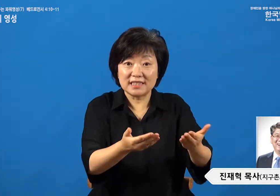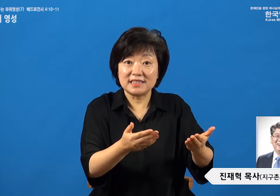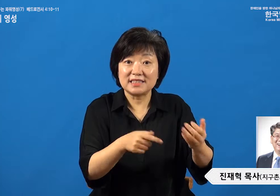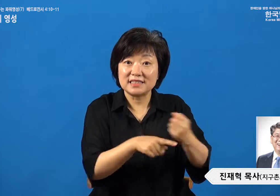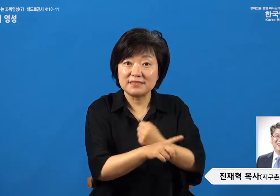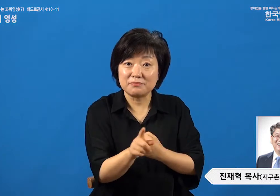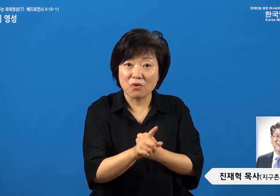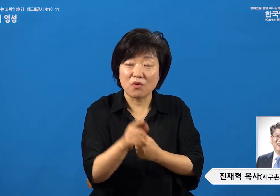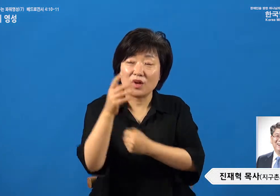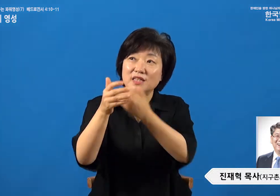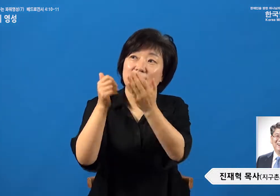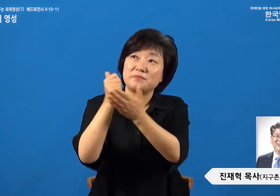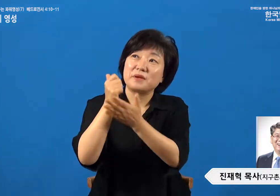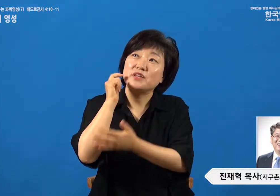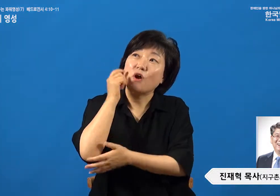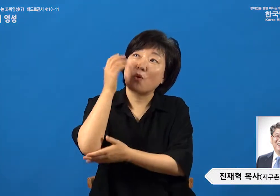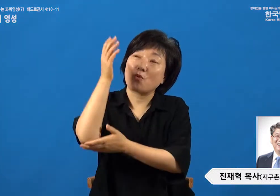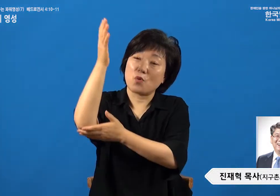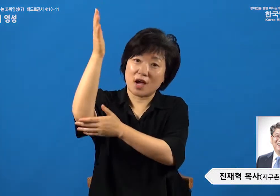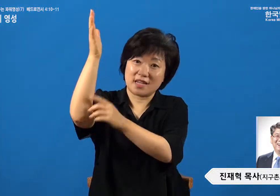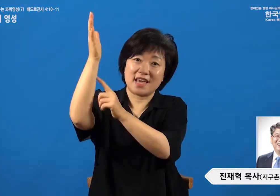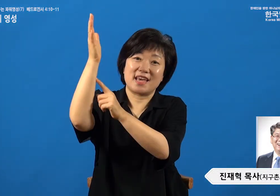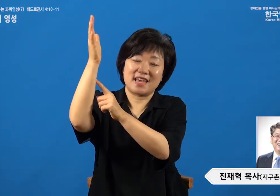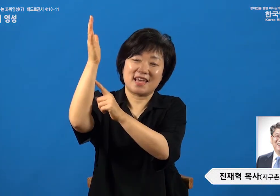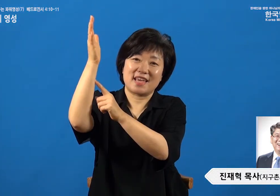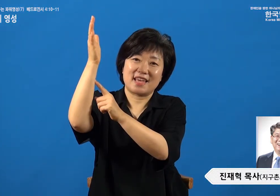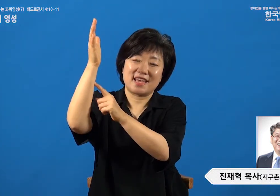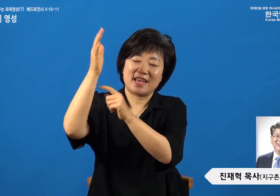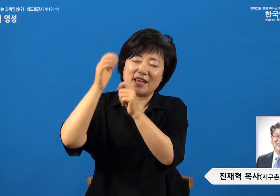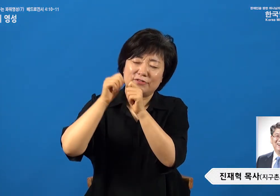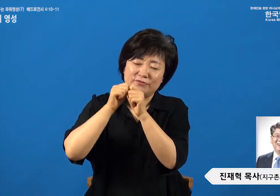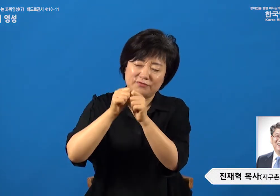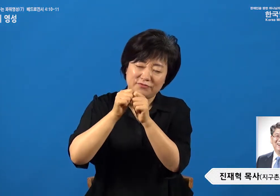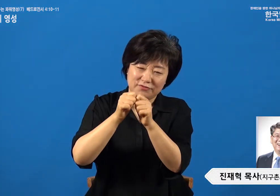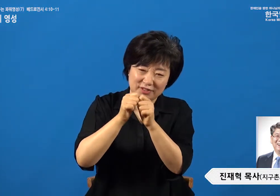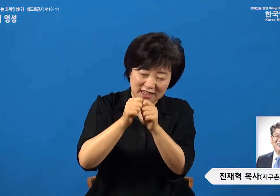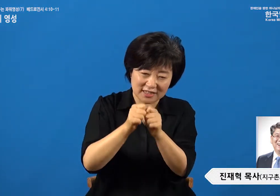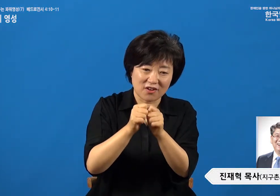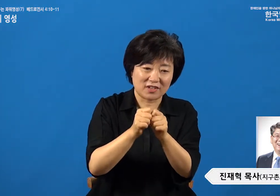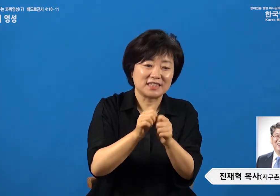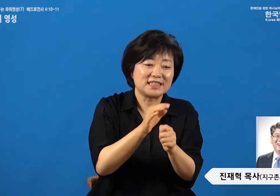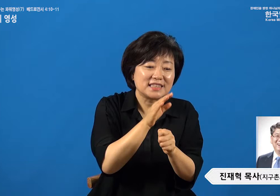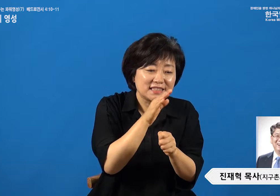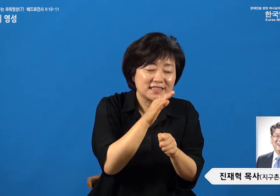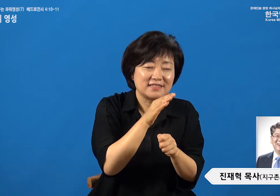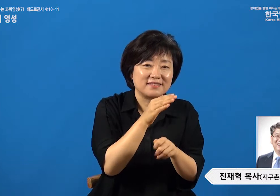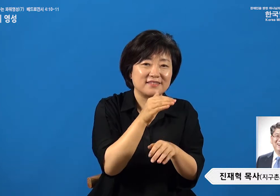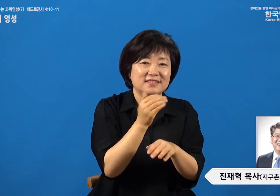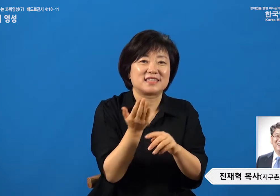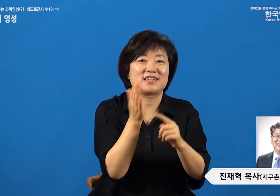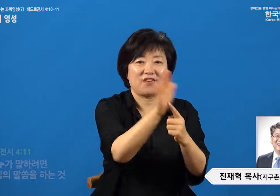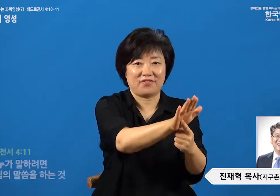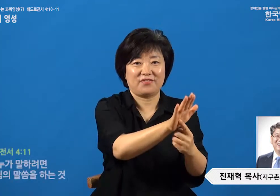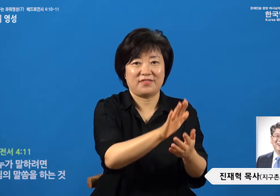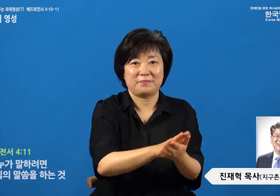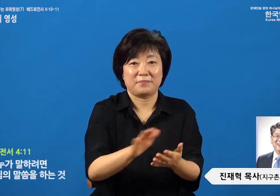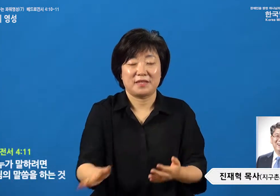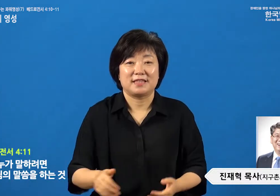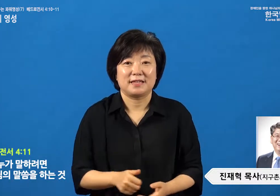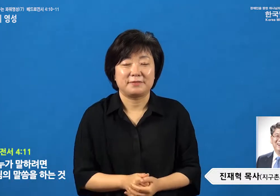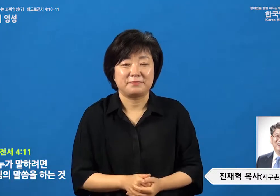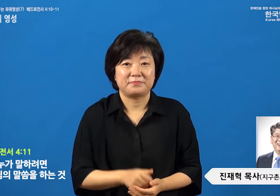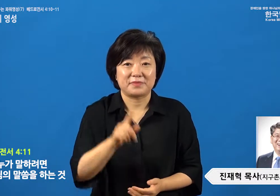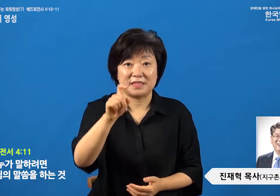봉사는 하나님의 영광의 구체적인 실현입니다. 11절 말씀 한번